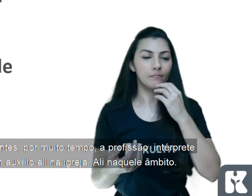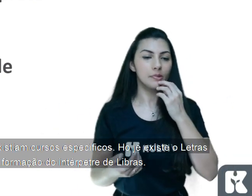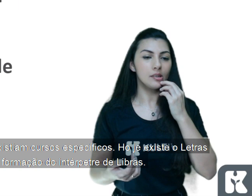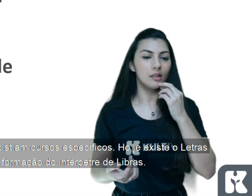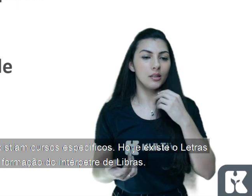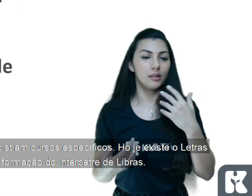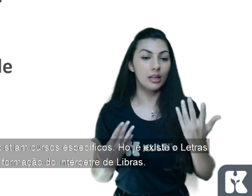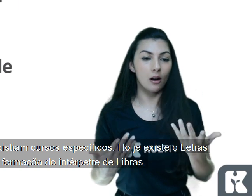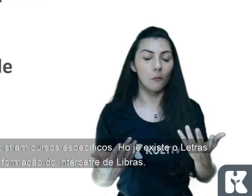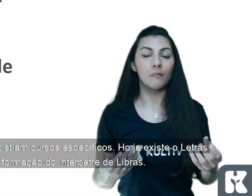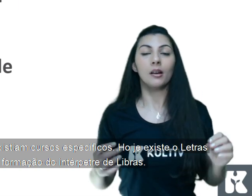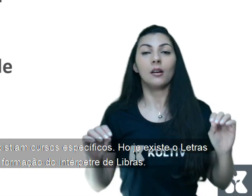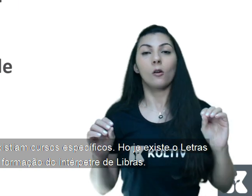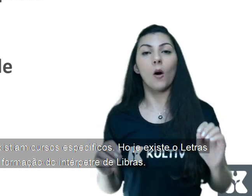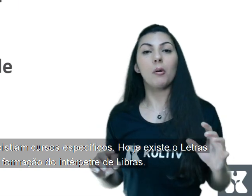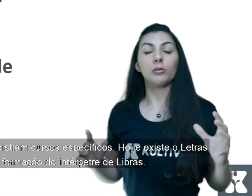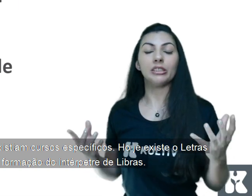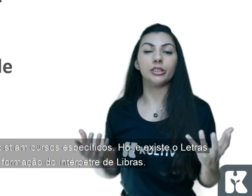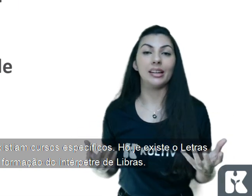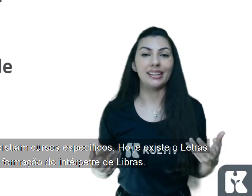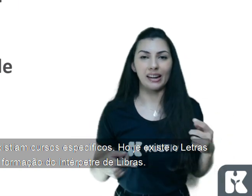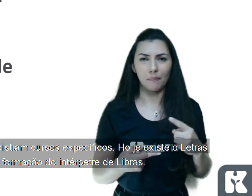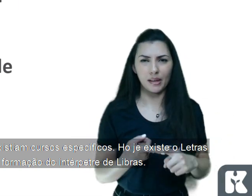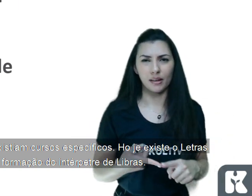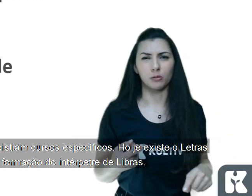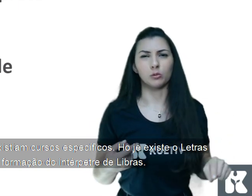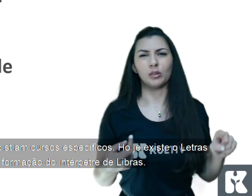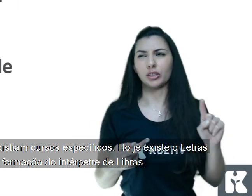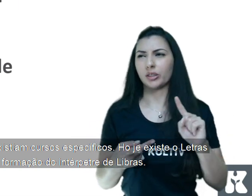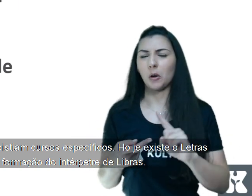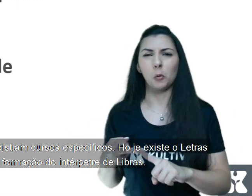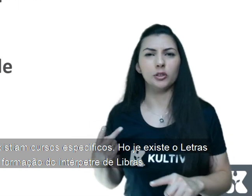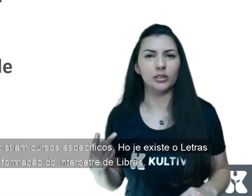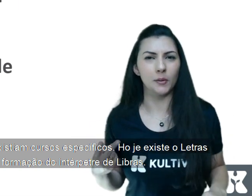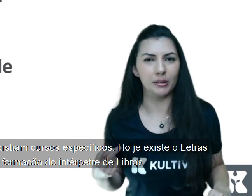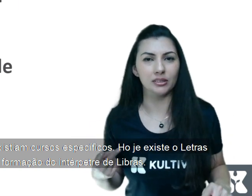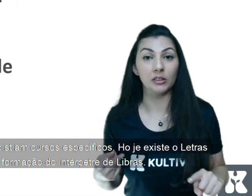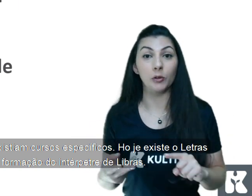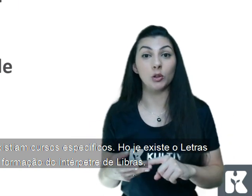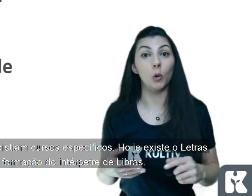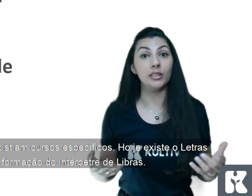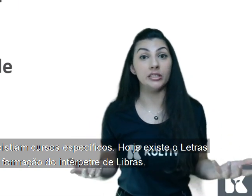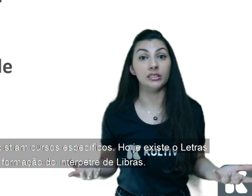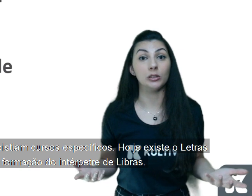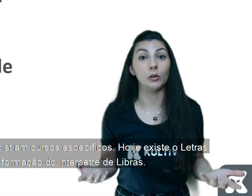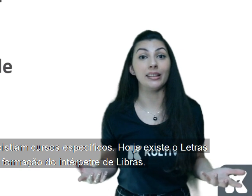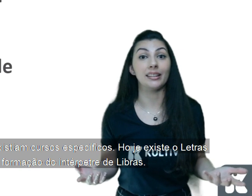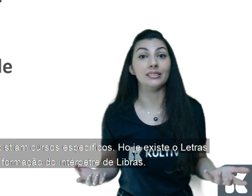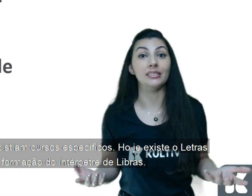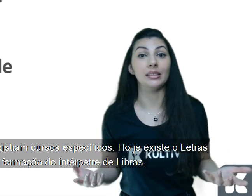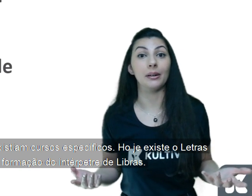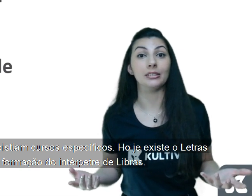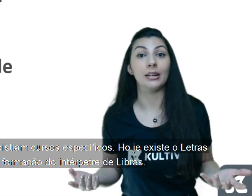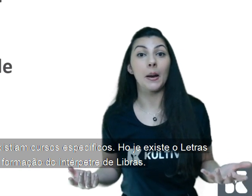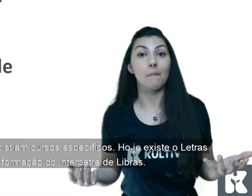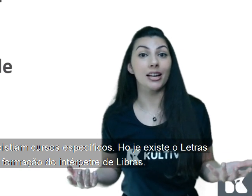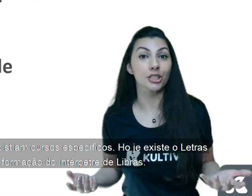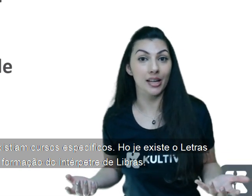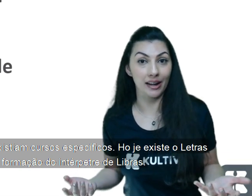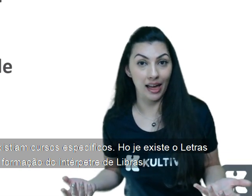ali. Então, como não existia treinamento, não existia cursos específicos, hoje existe o Letras